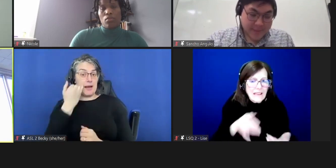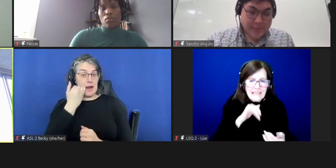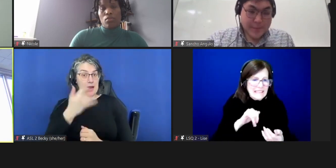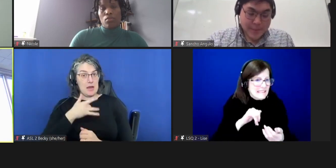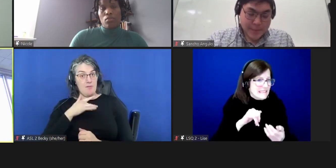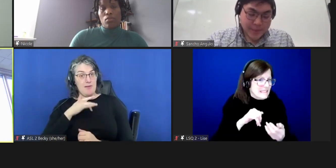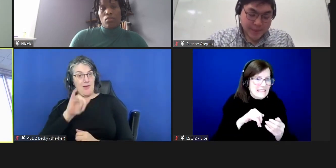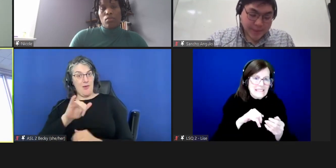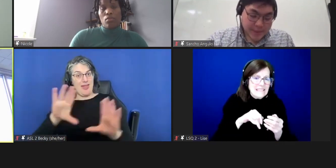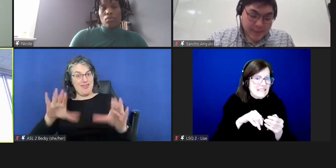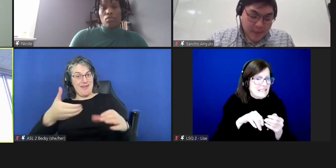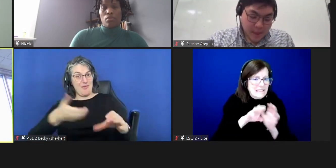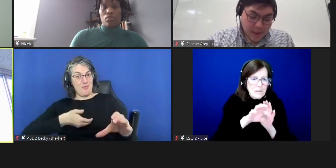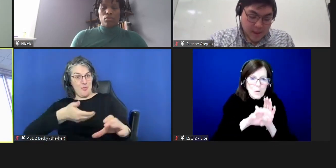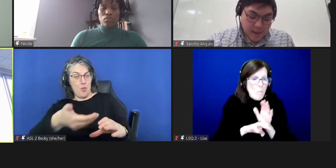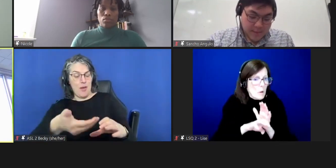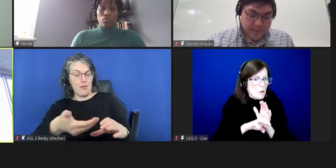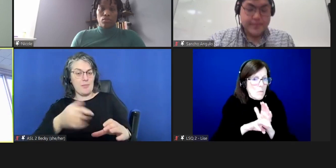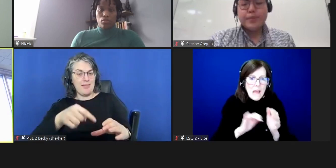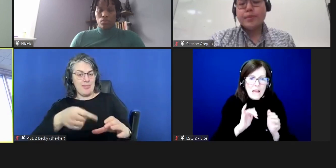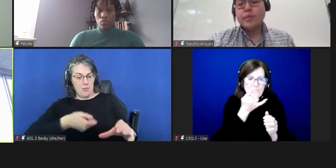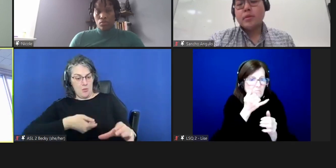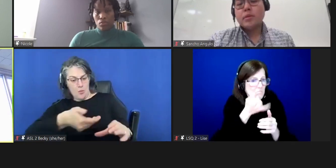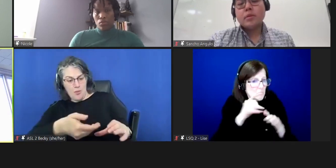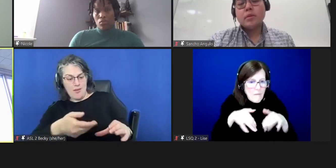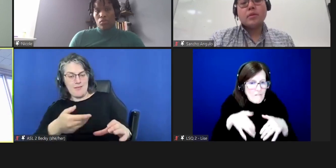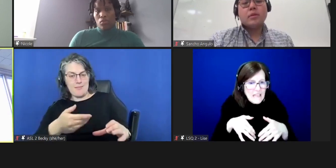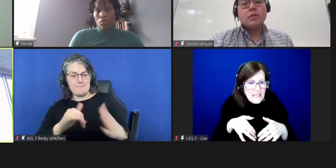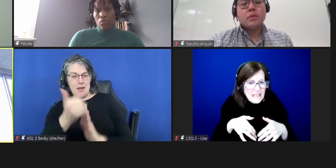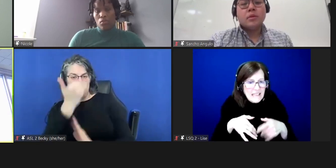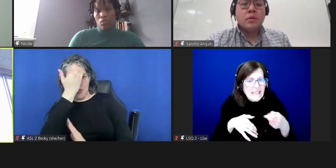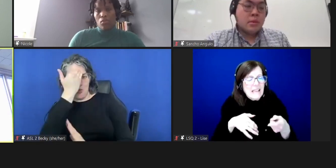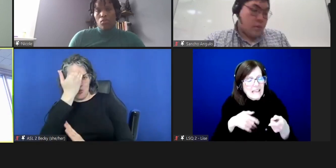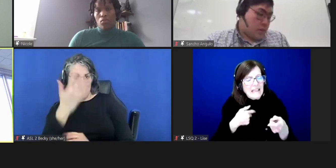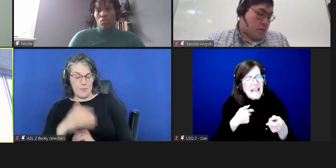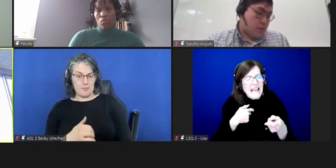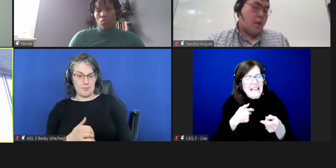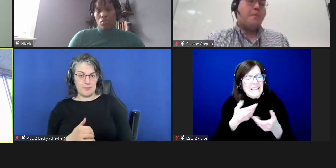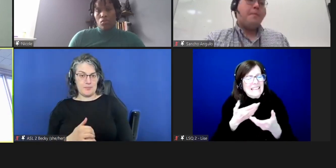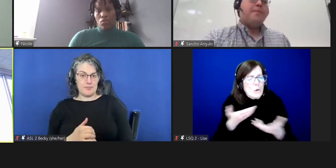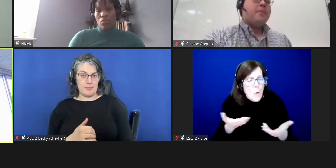quels sont les comportements que vous auriez souhaité recevoir?